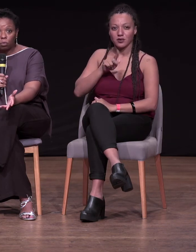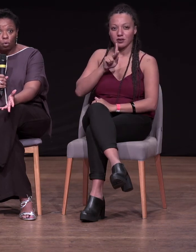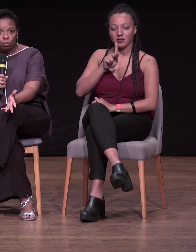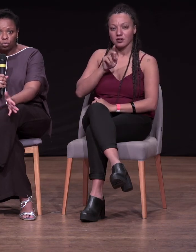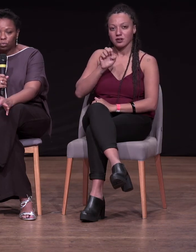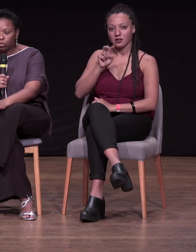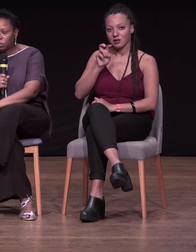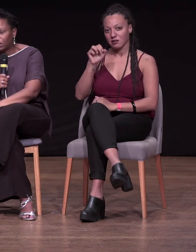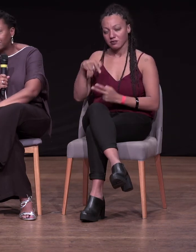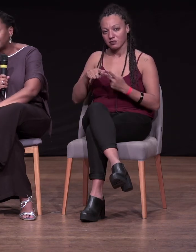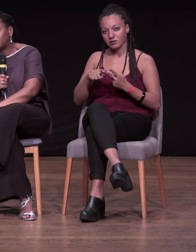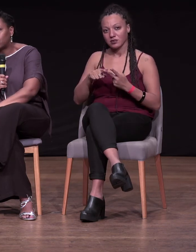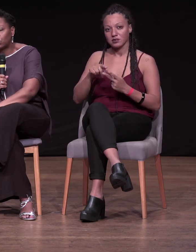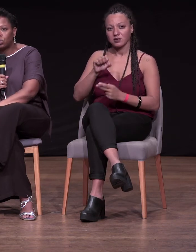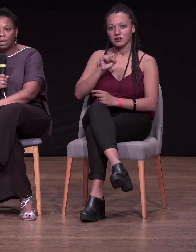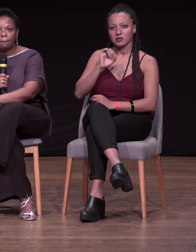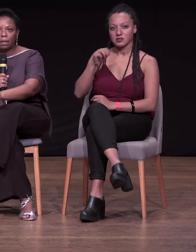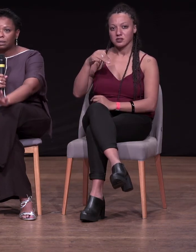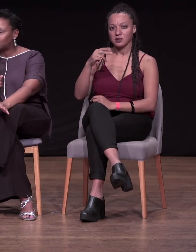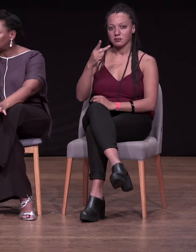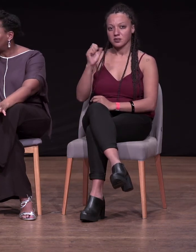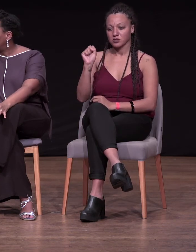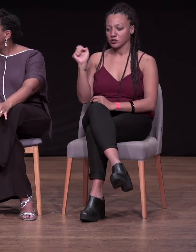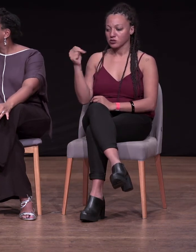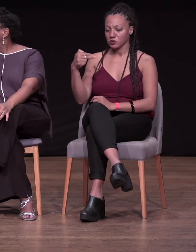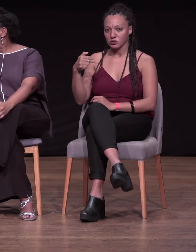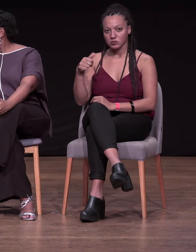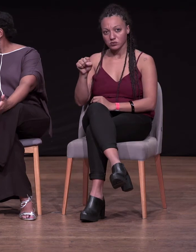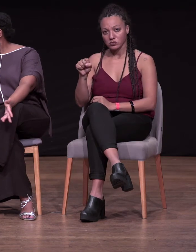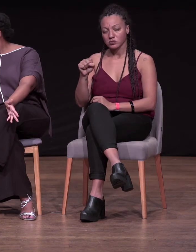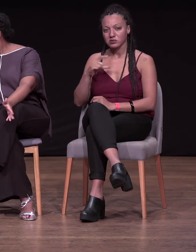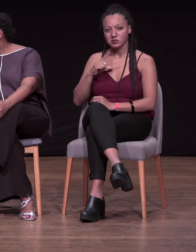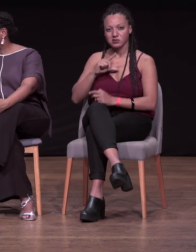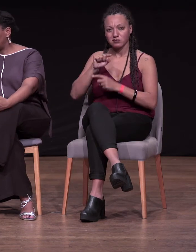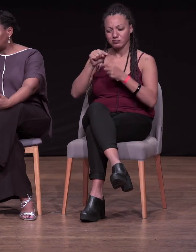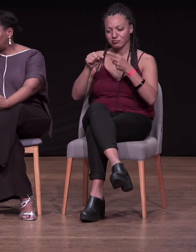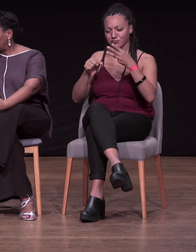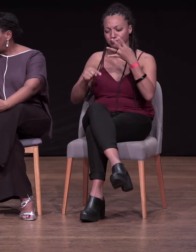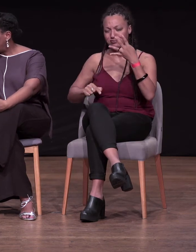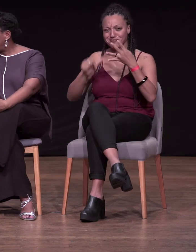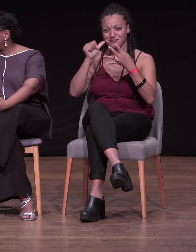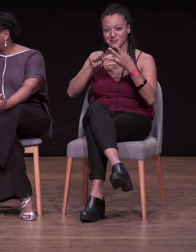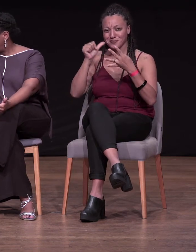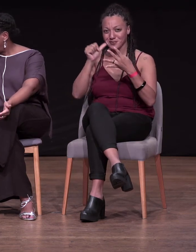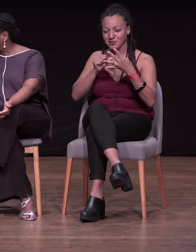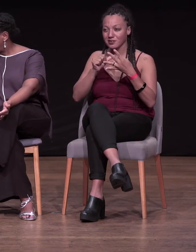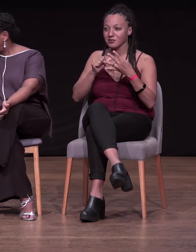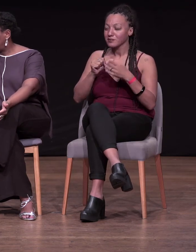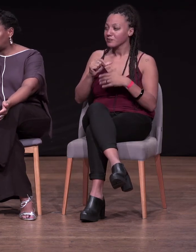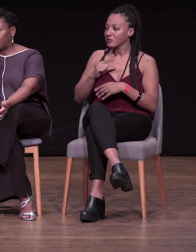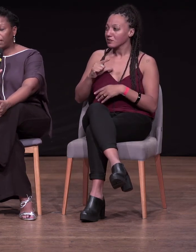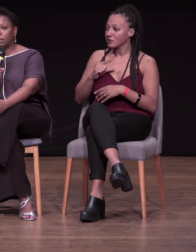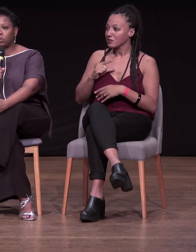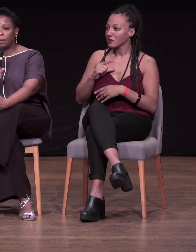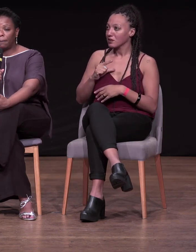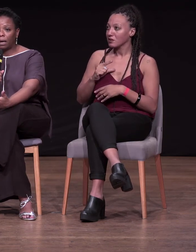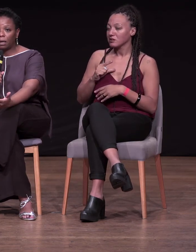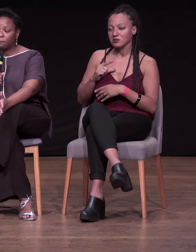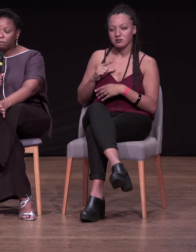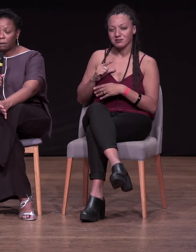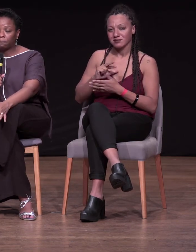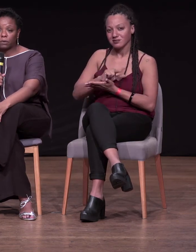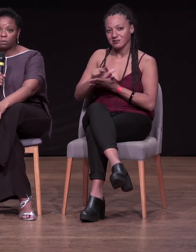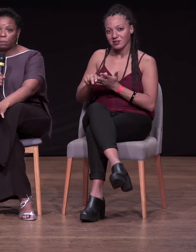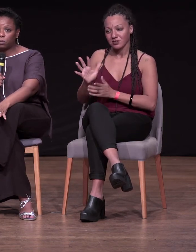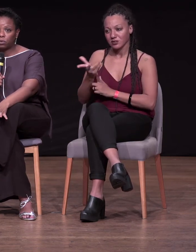Weems, tem um conjunto de mulheres absolutamente... Carol Walker, que inclusive tem uma obra que fala sobre linchamentos